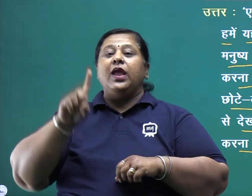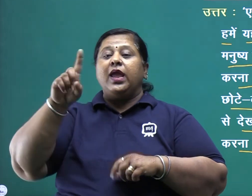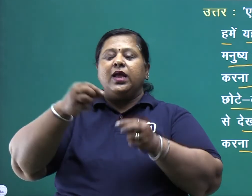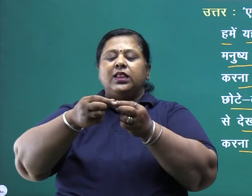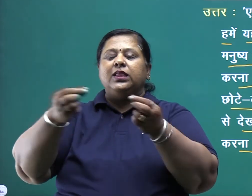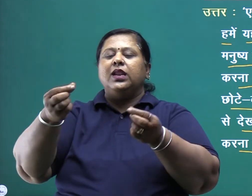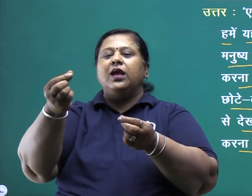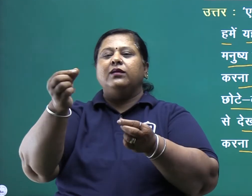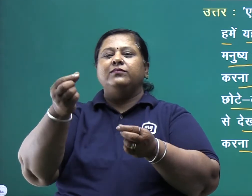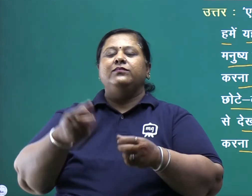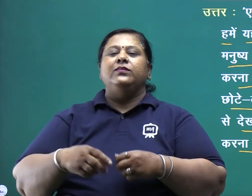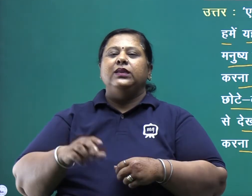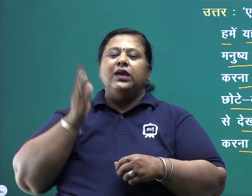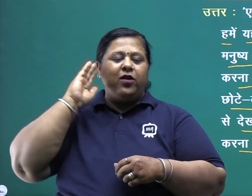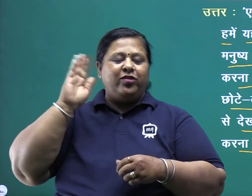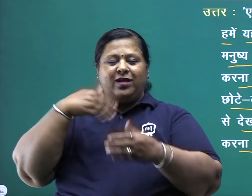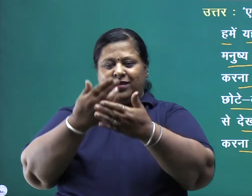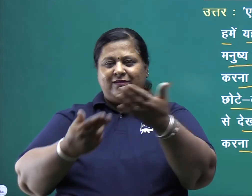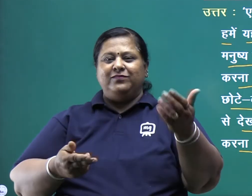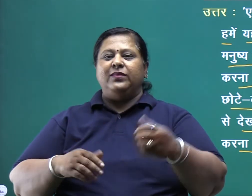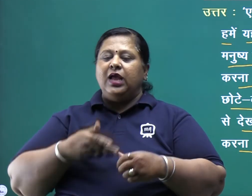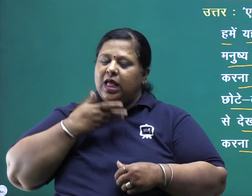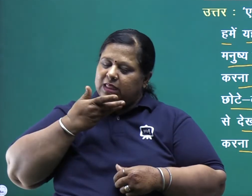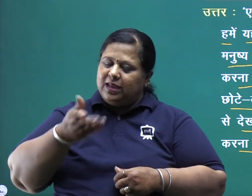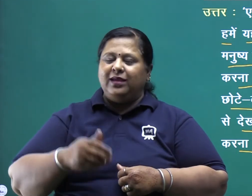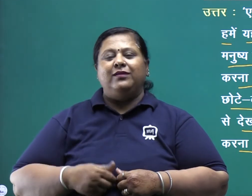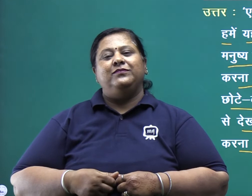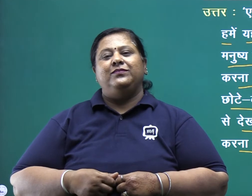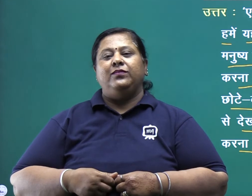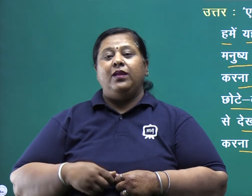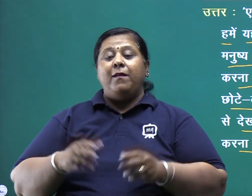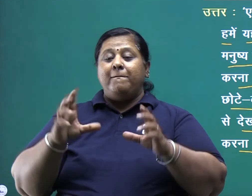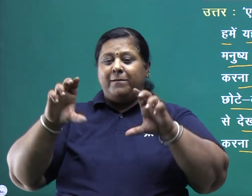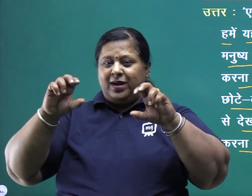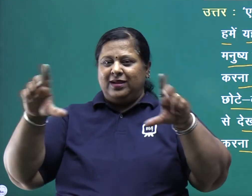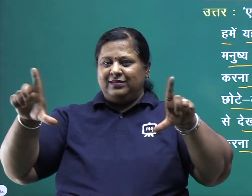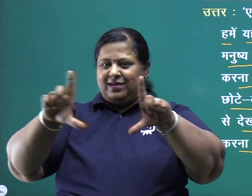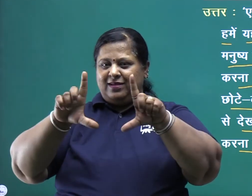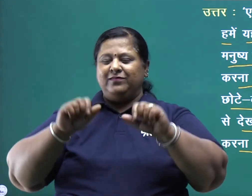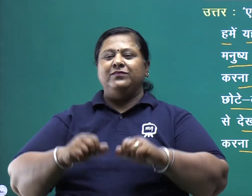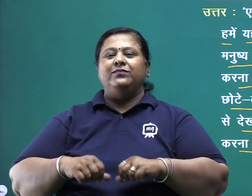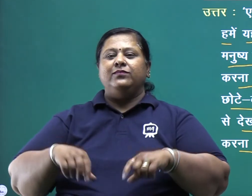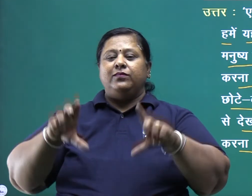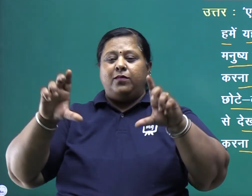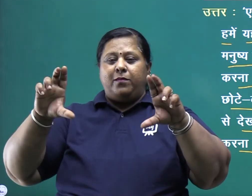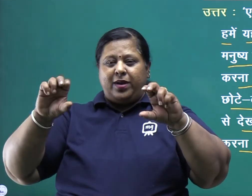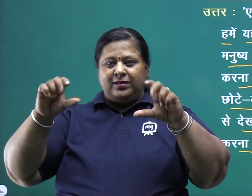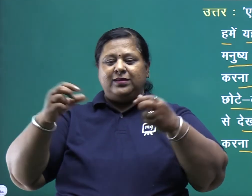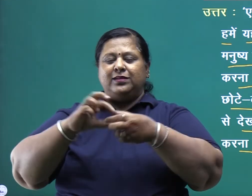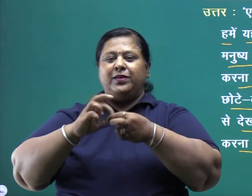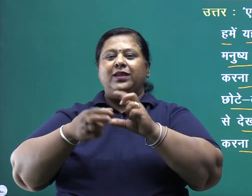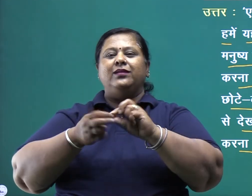का कविता का अध्ययन किया। पाठ का सार, पाठ से